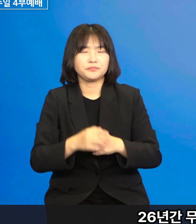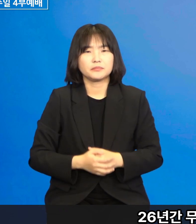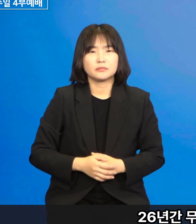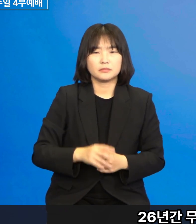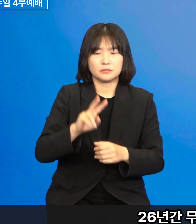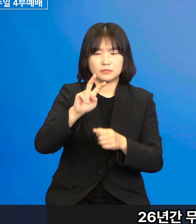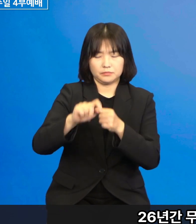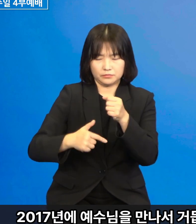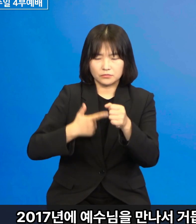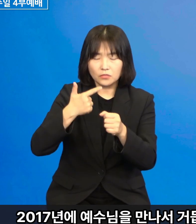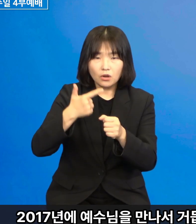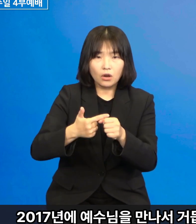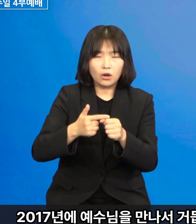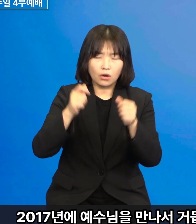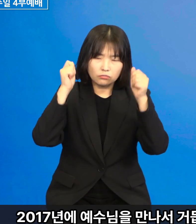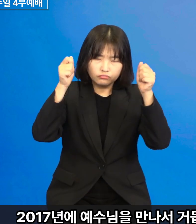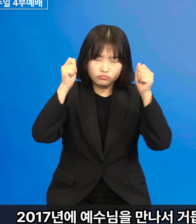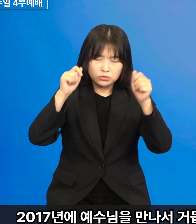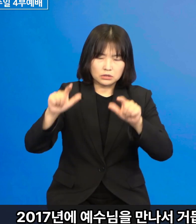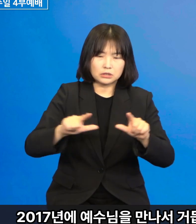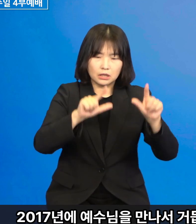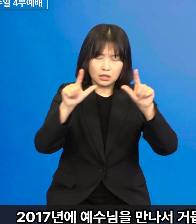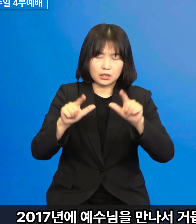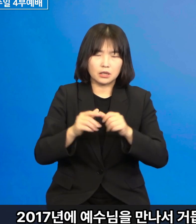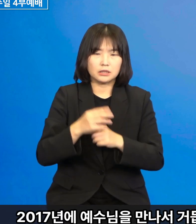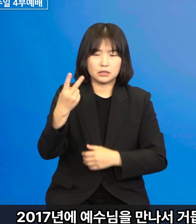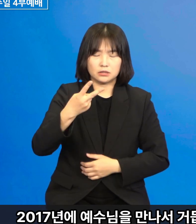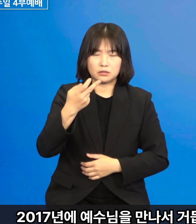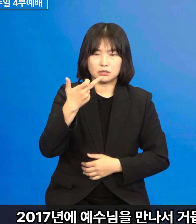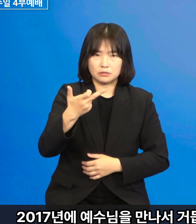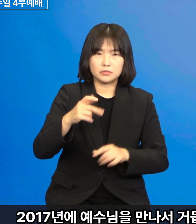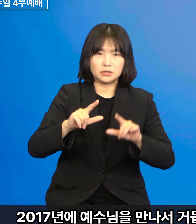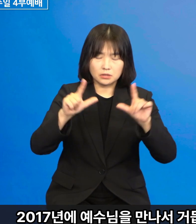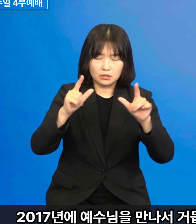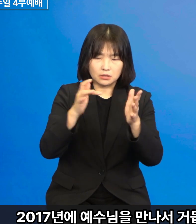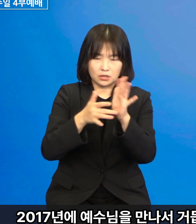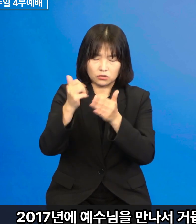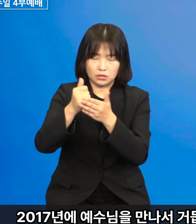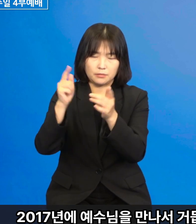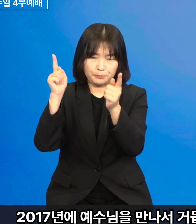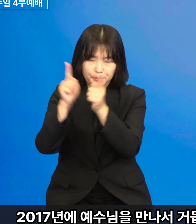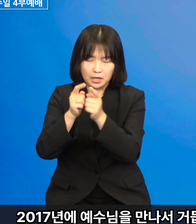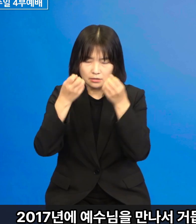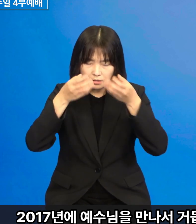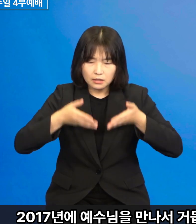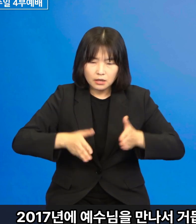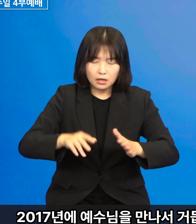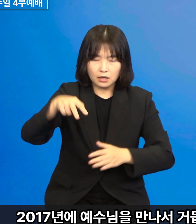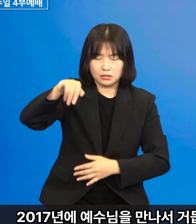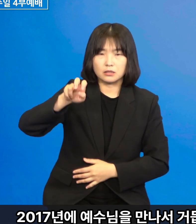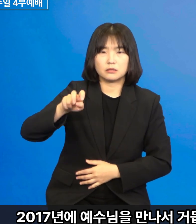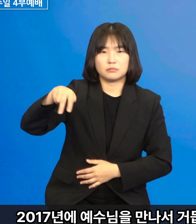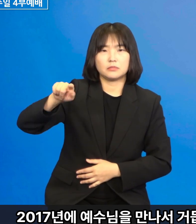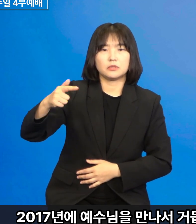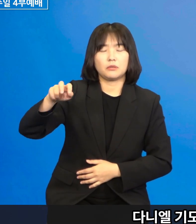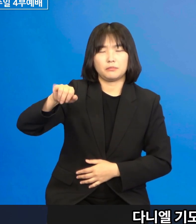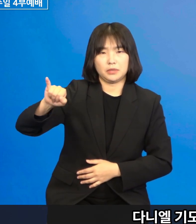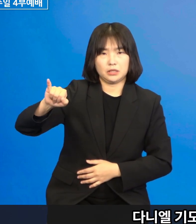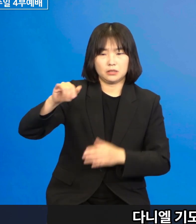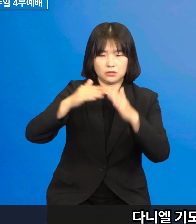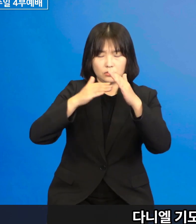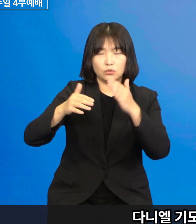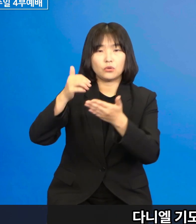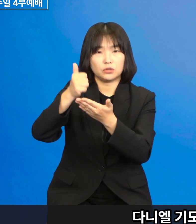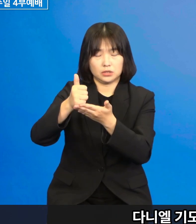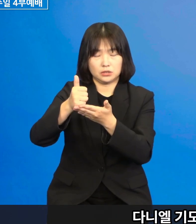26년간 무속인으로 살다가 2017년에 예수님 만나서 거듭난 심선미라고 하는 성도님이 계세요. 다니엘